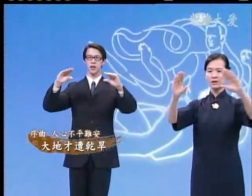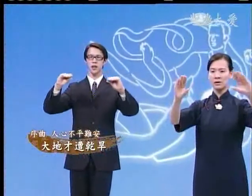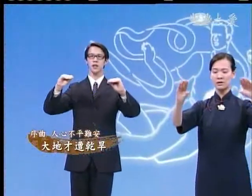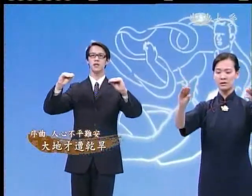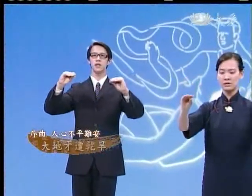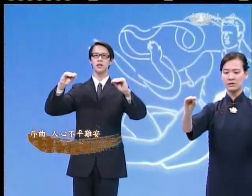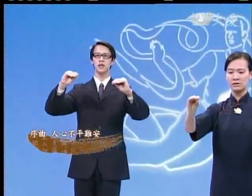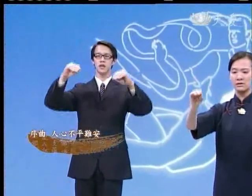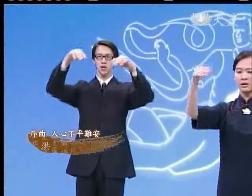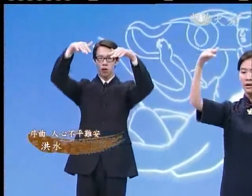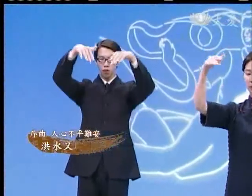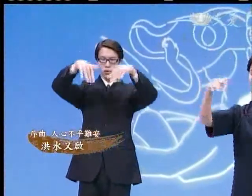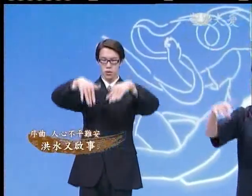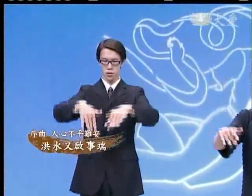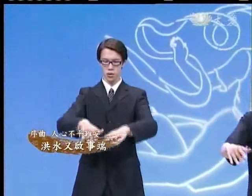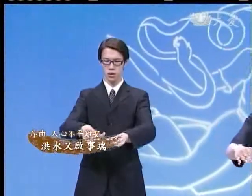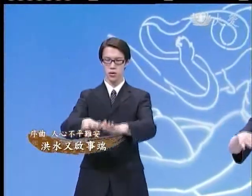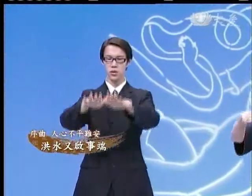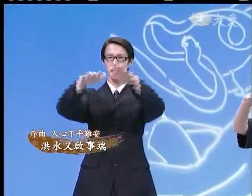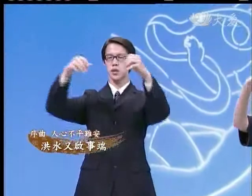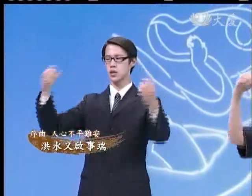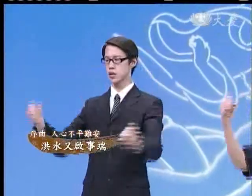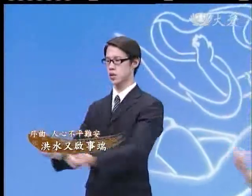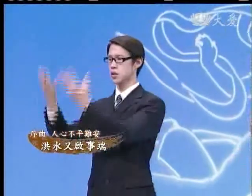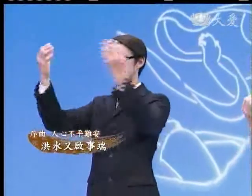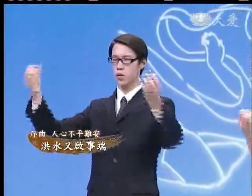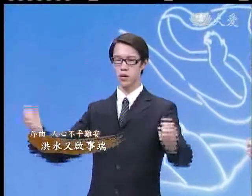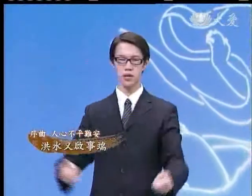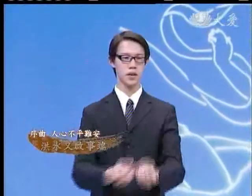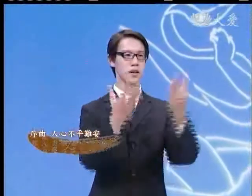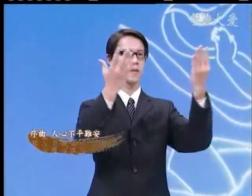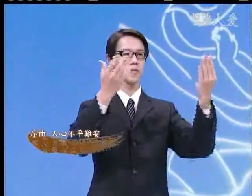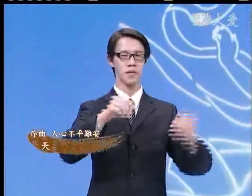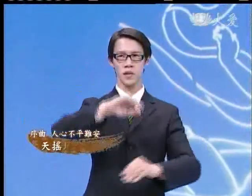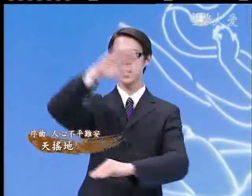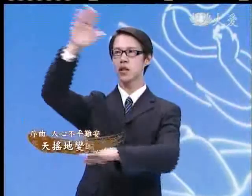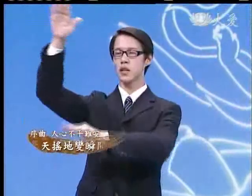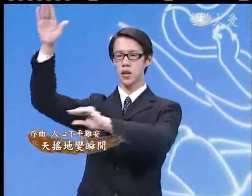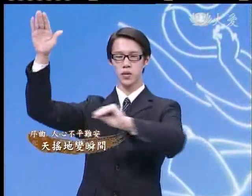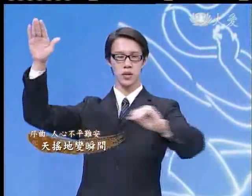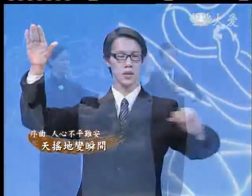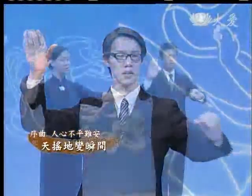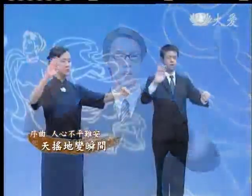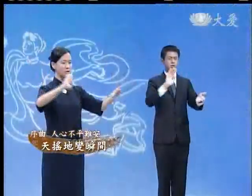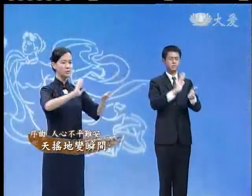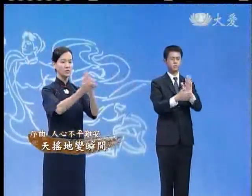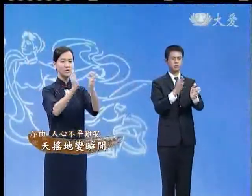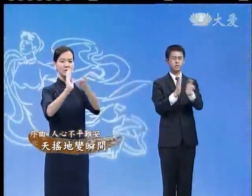旱， 洪水有七十段， 天摇地变瞬